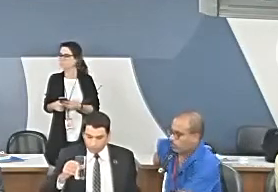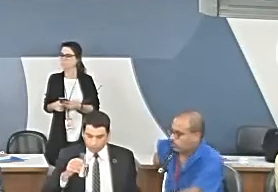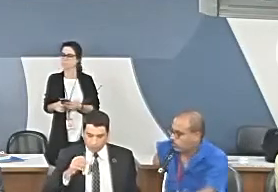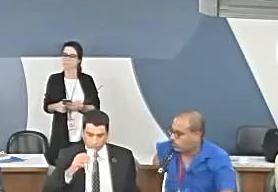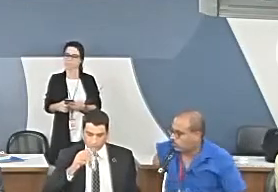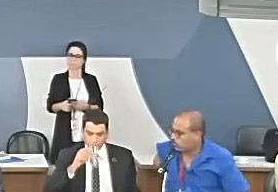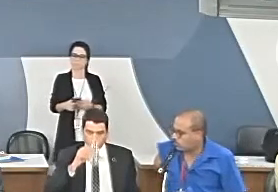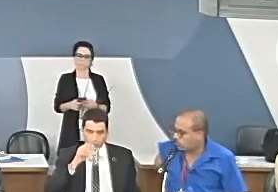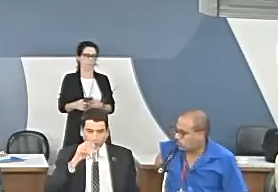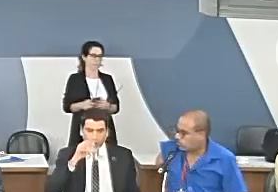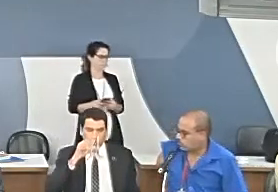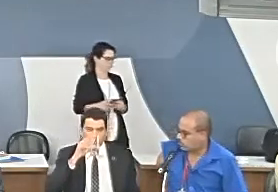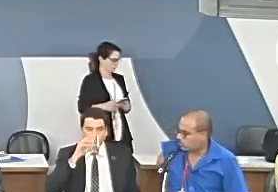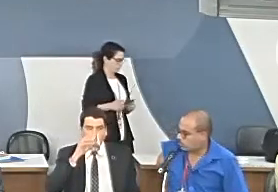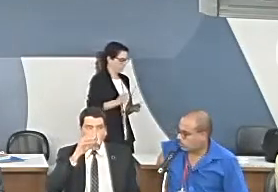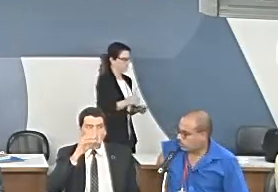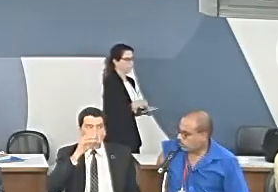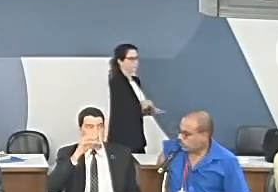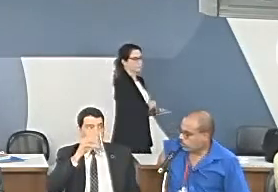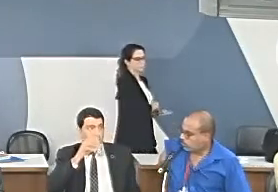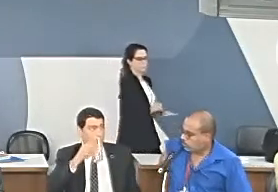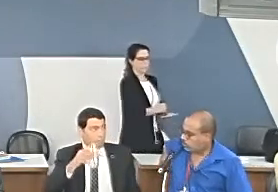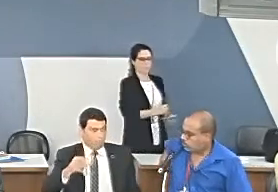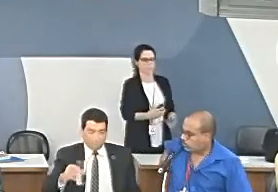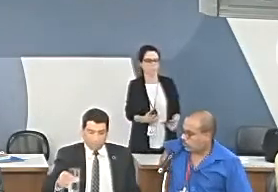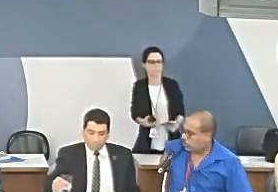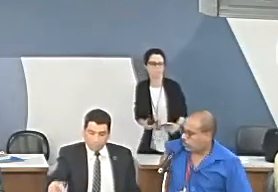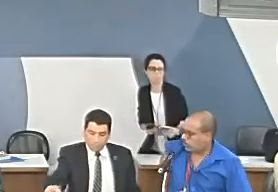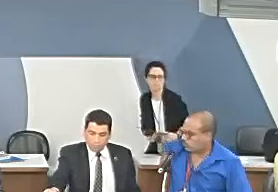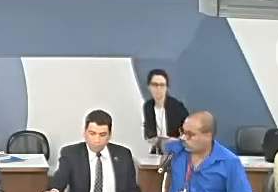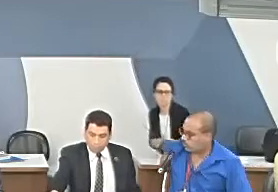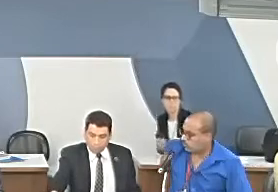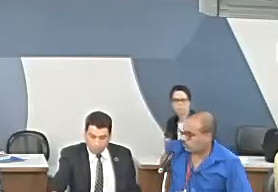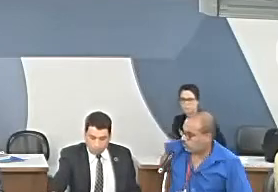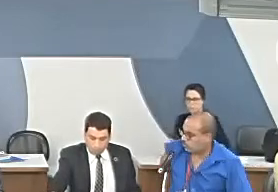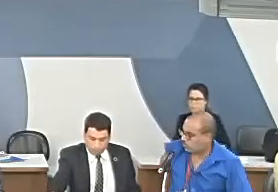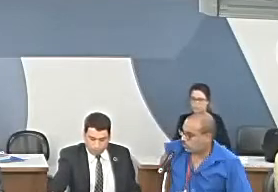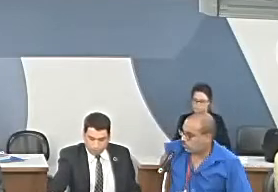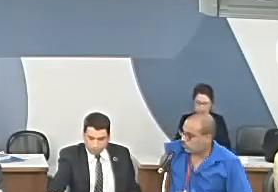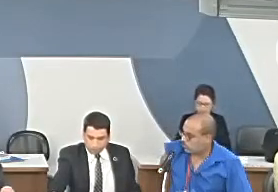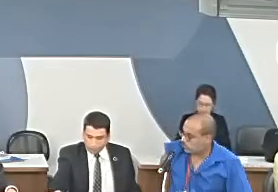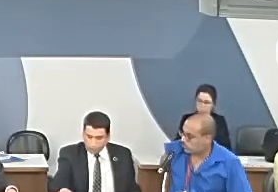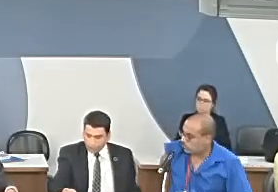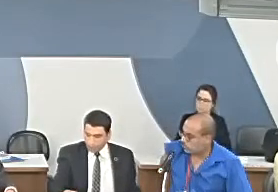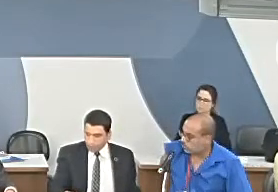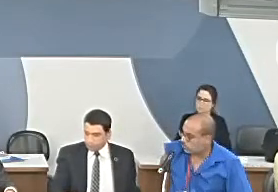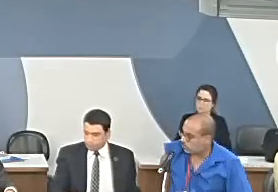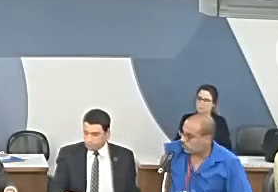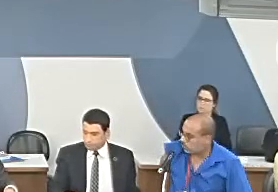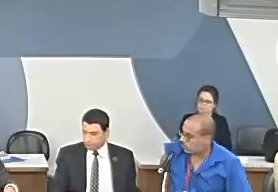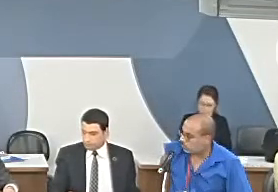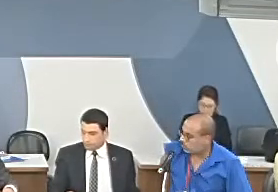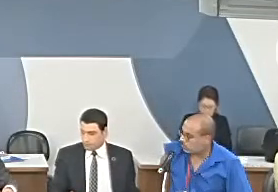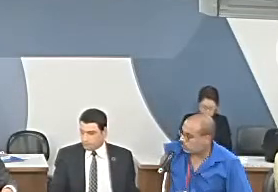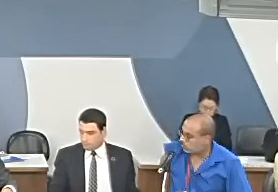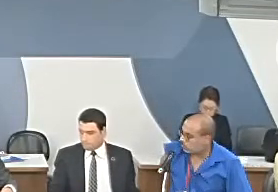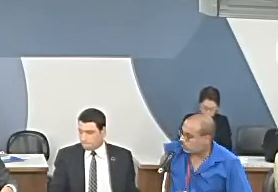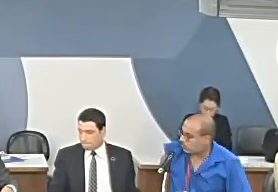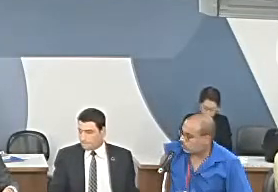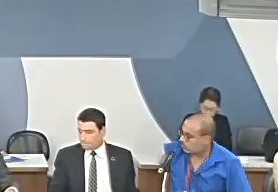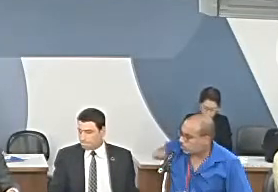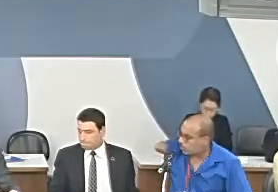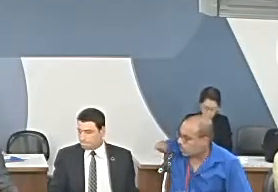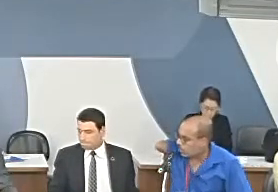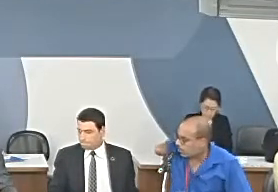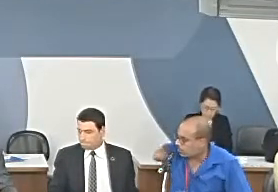da comissão com pessoas com deficiência com a de educação ok faça um requerimento a gente apresenta na próxima